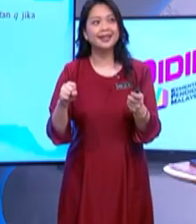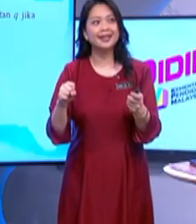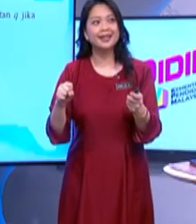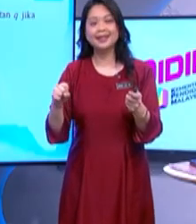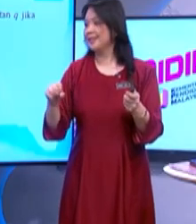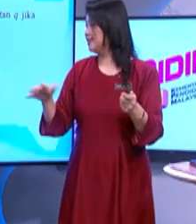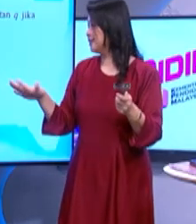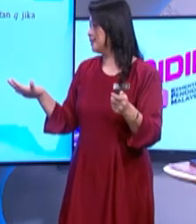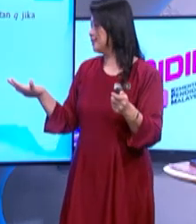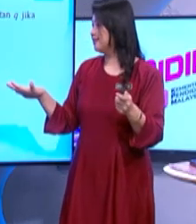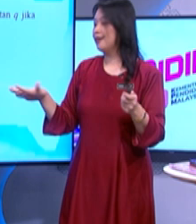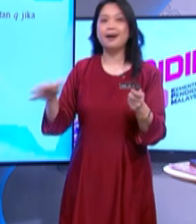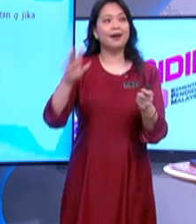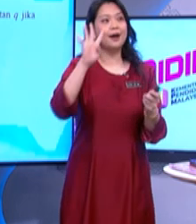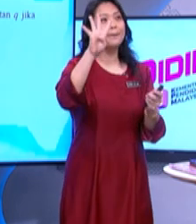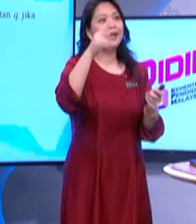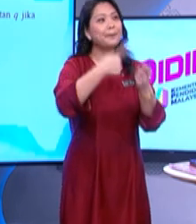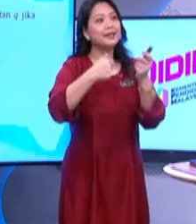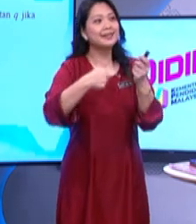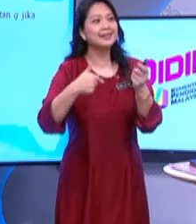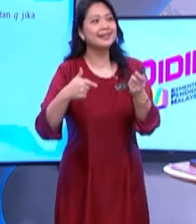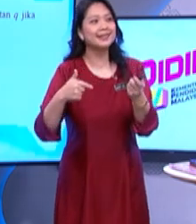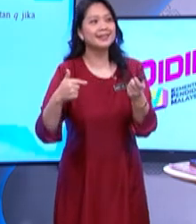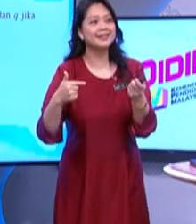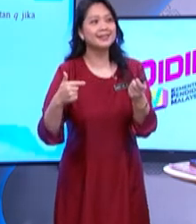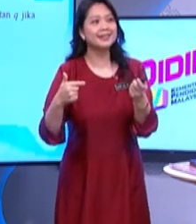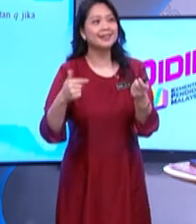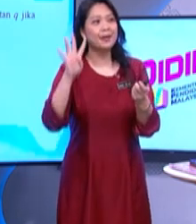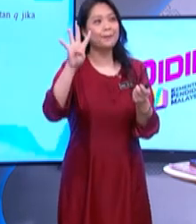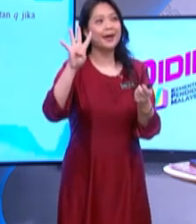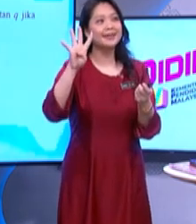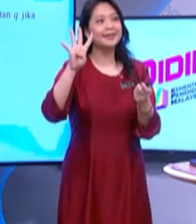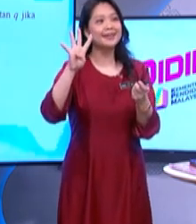dinamo 4A 4 MP4